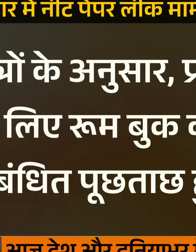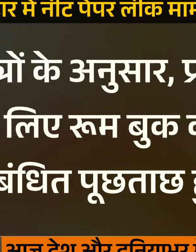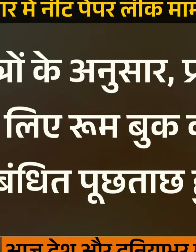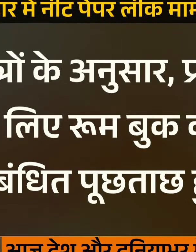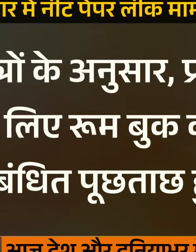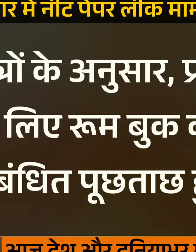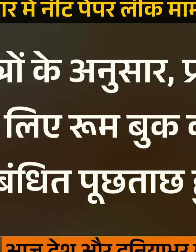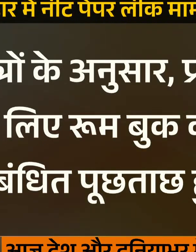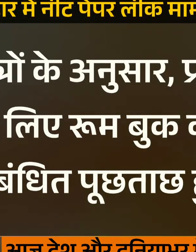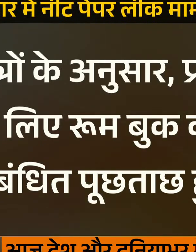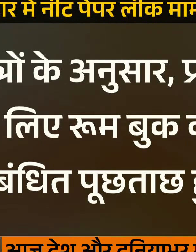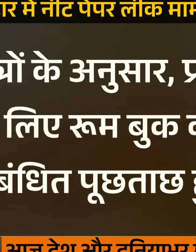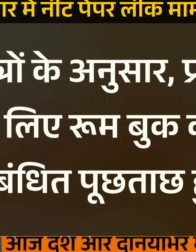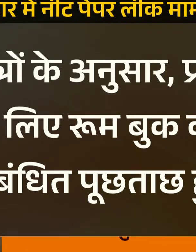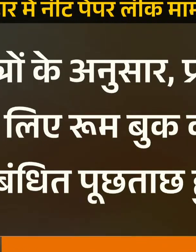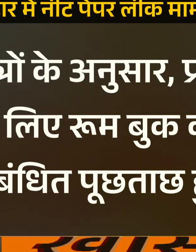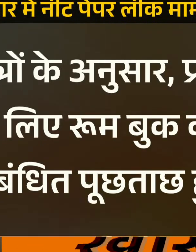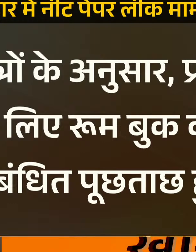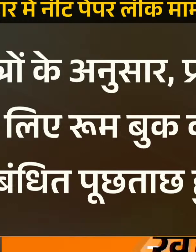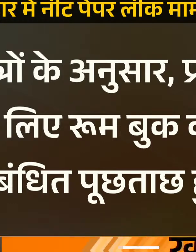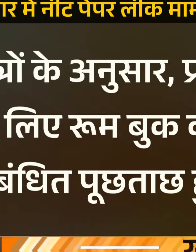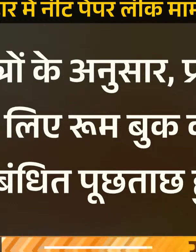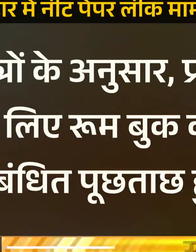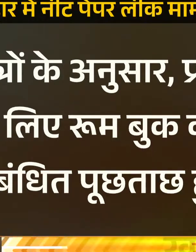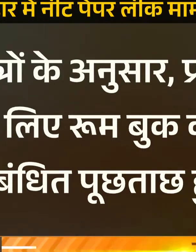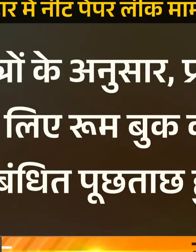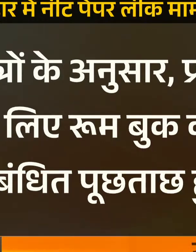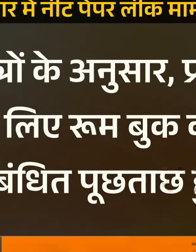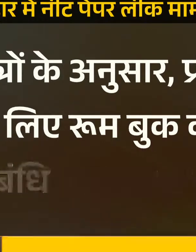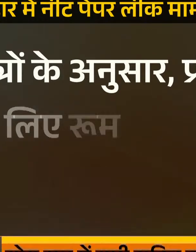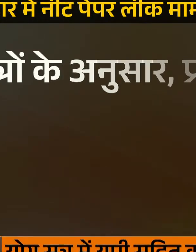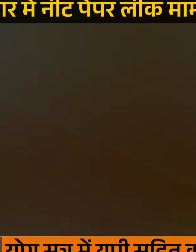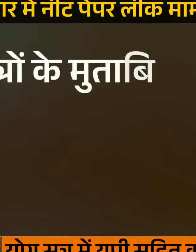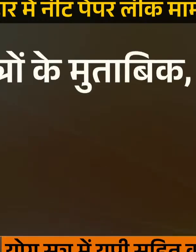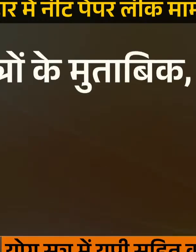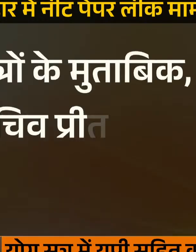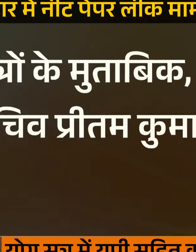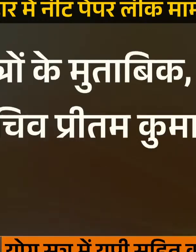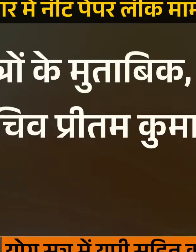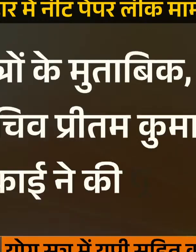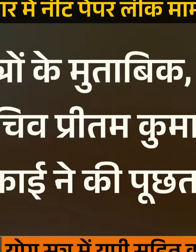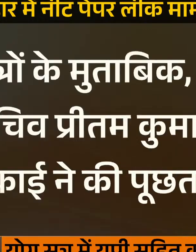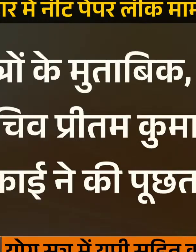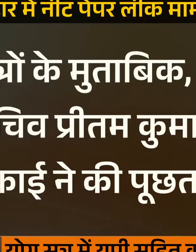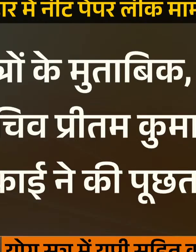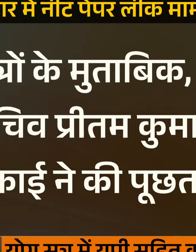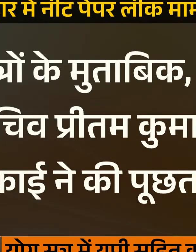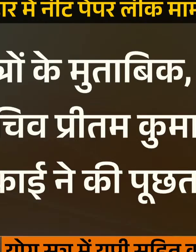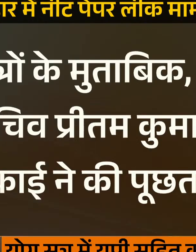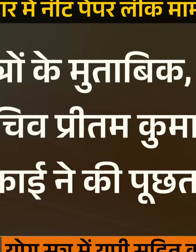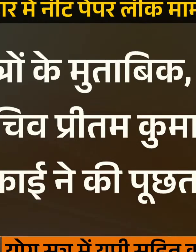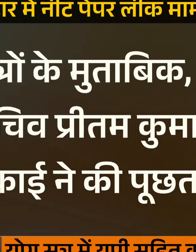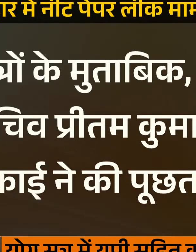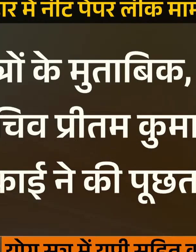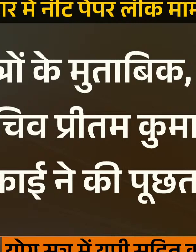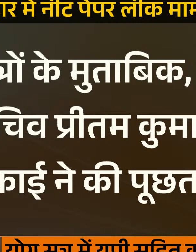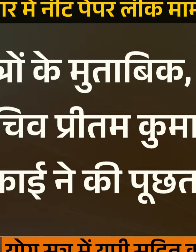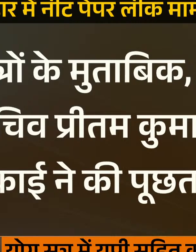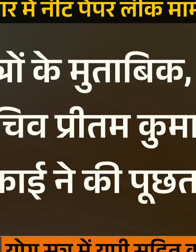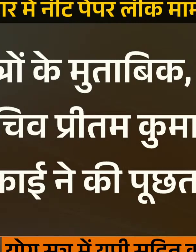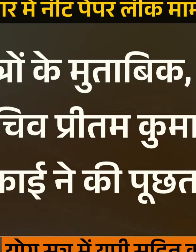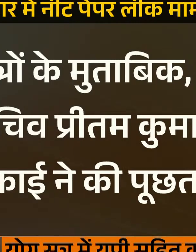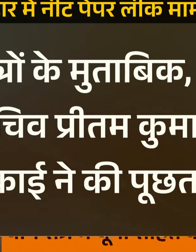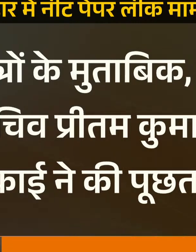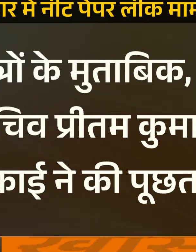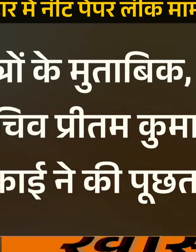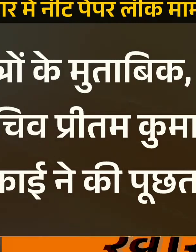प्रीतम कुमार से पूछताछ की है। सूत्रों के मुताबिक इसमें उनसे अनुराग यादव के लिए रूम बुक करने